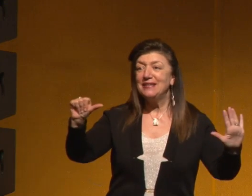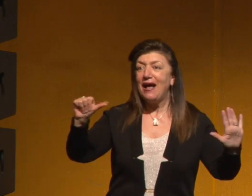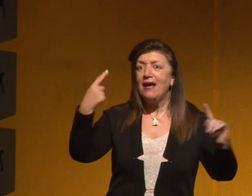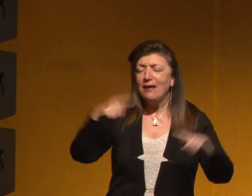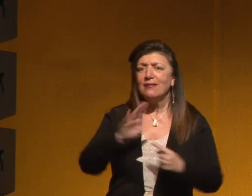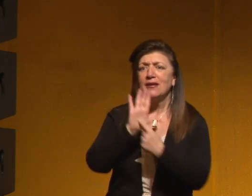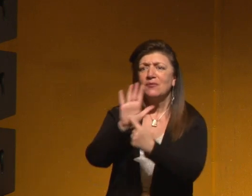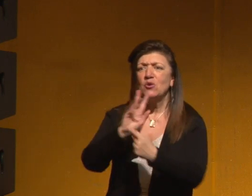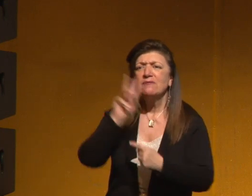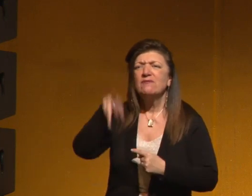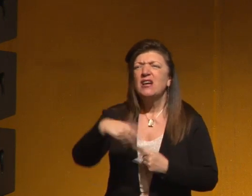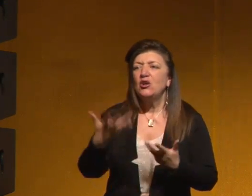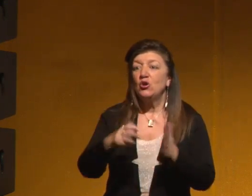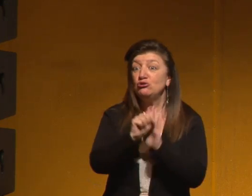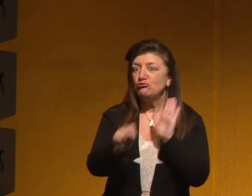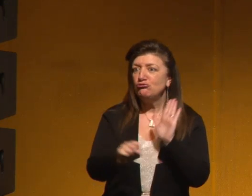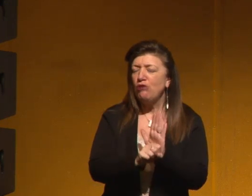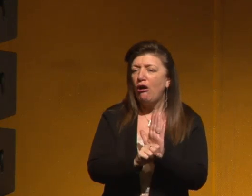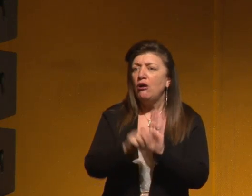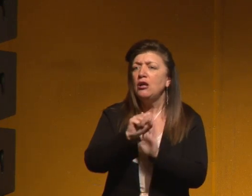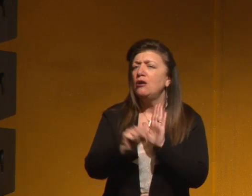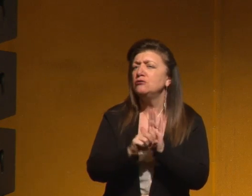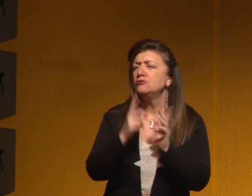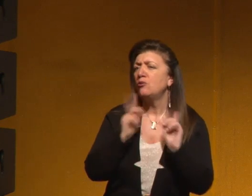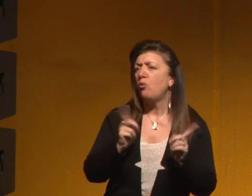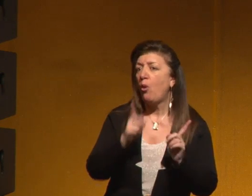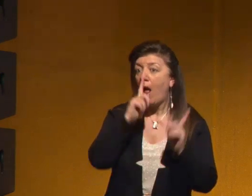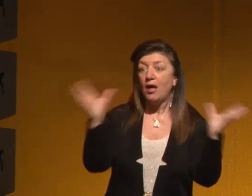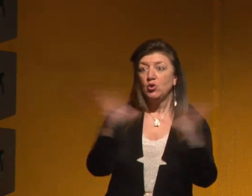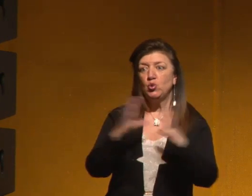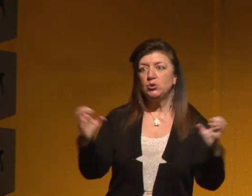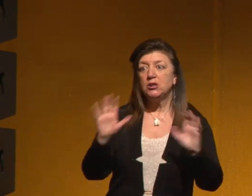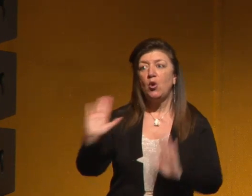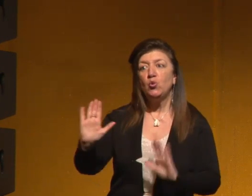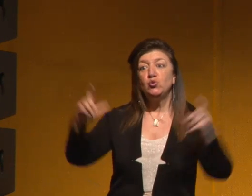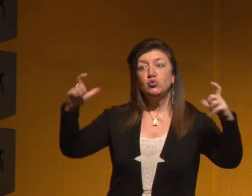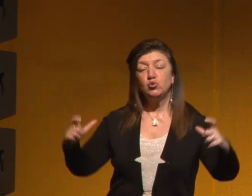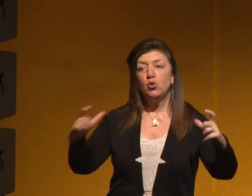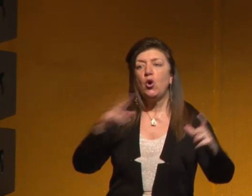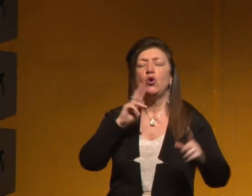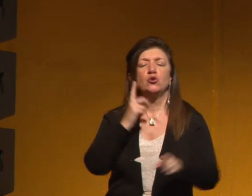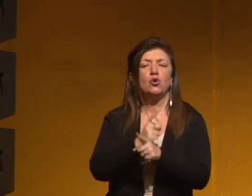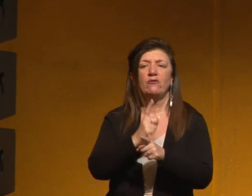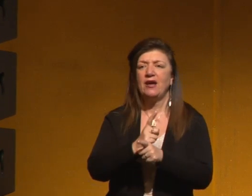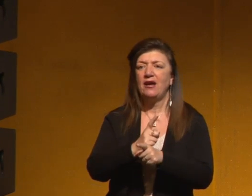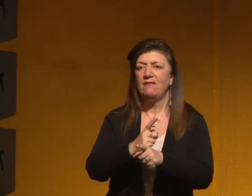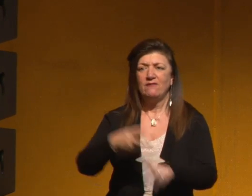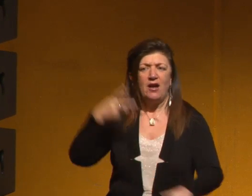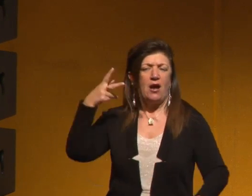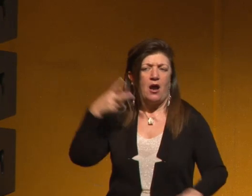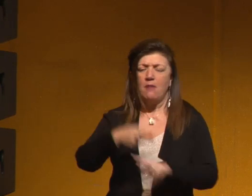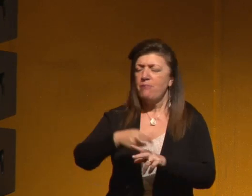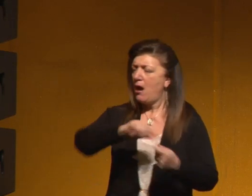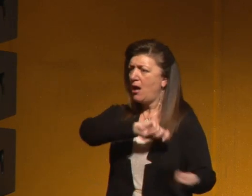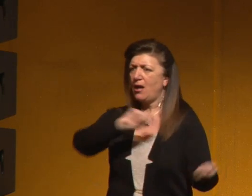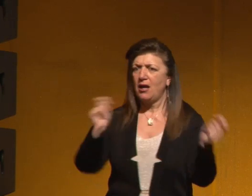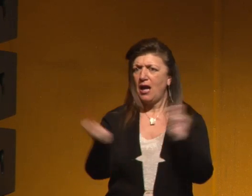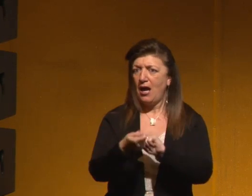una storia importante industriale del paese doveva che per cambiare e intuisce